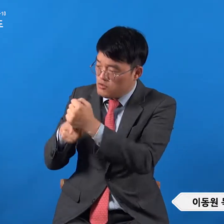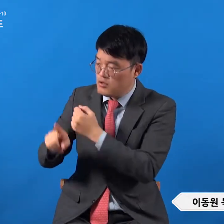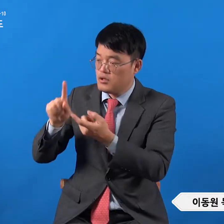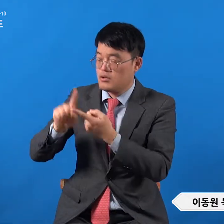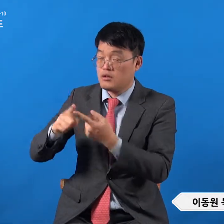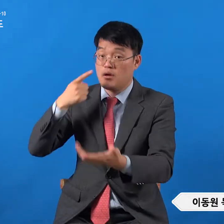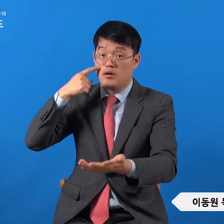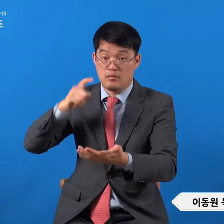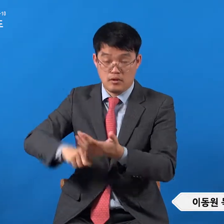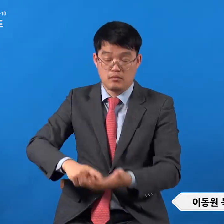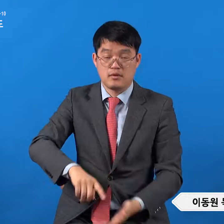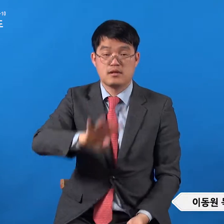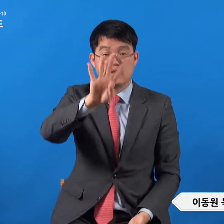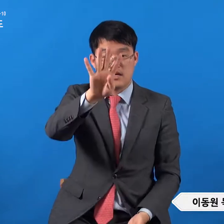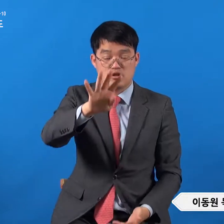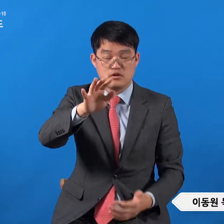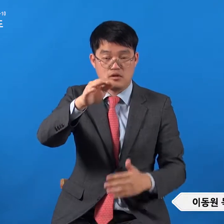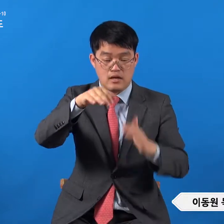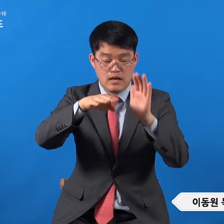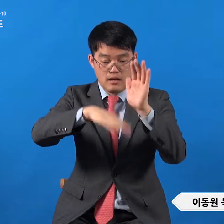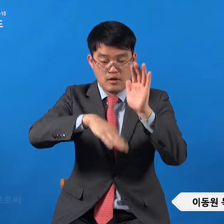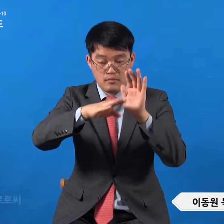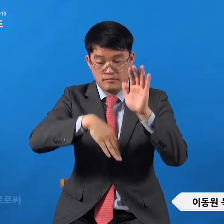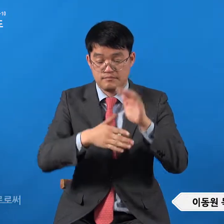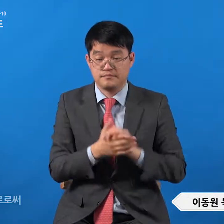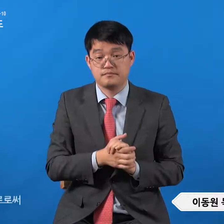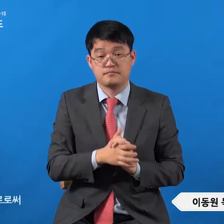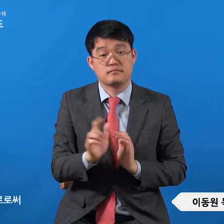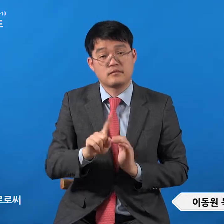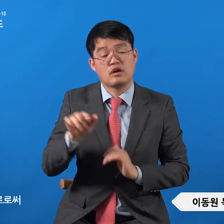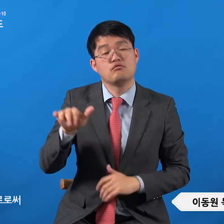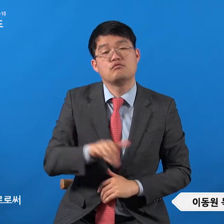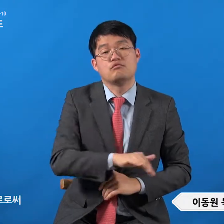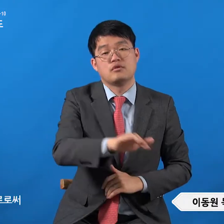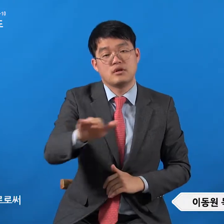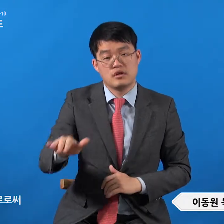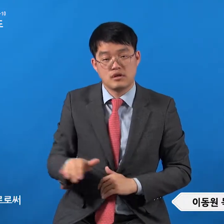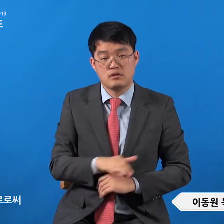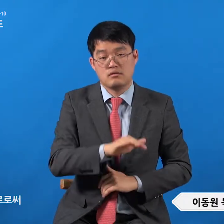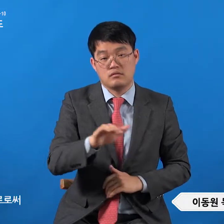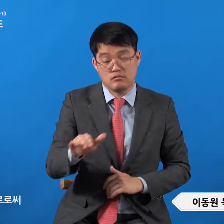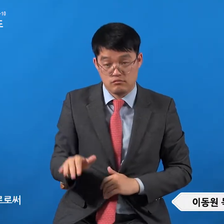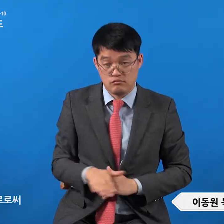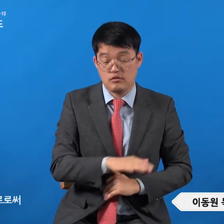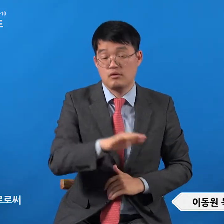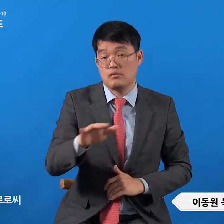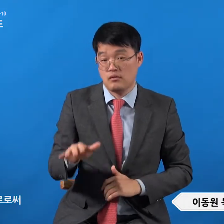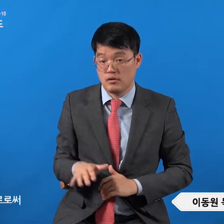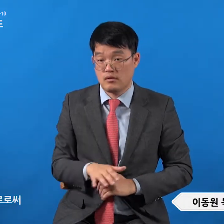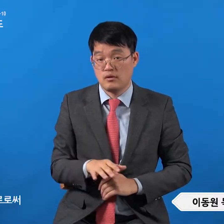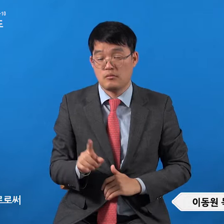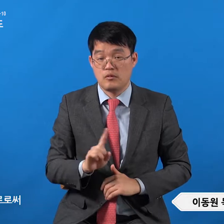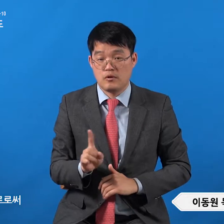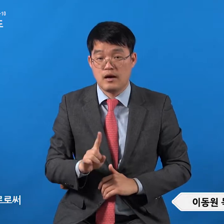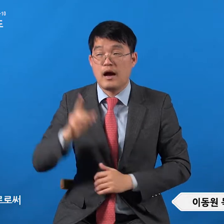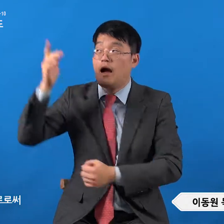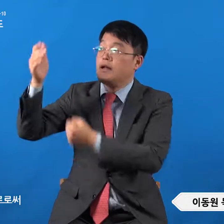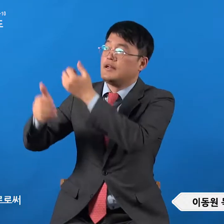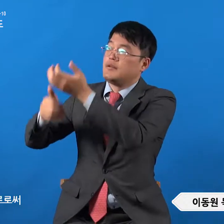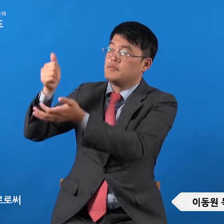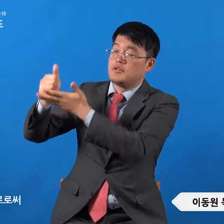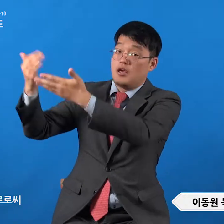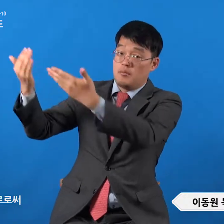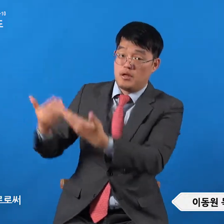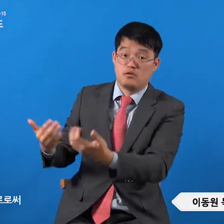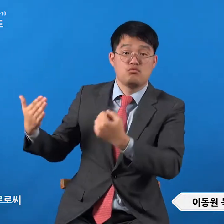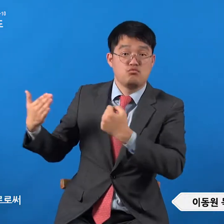이유를 발견합니다. 4절입니다. 4절의 하반부 특별히. 우리로 하여금, 거기서부터 시작. 우리로 하여금